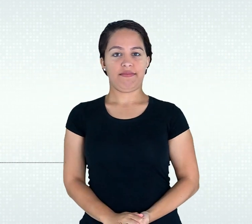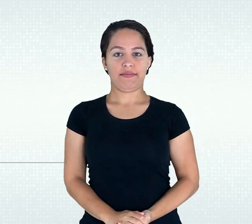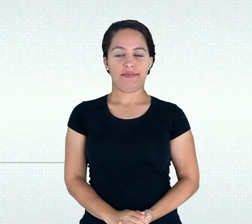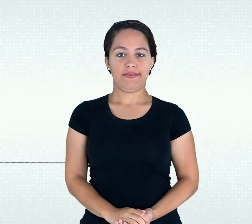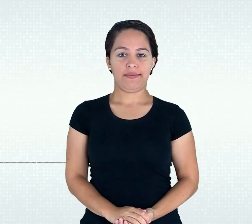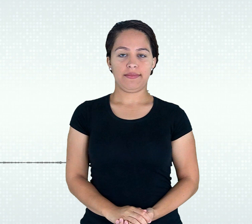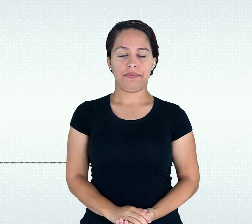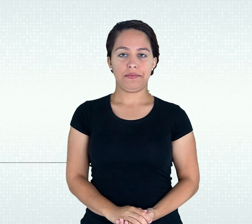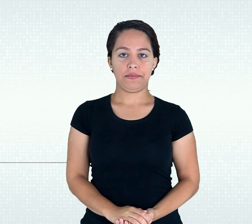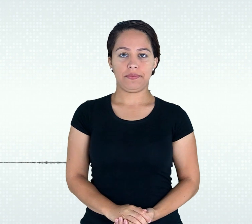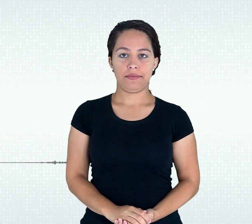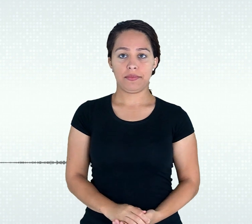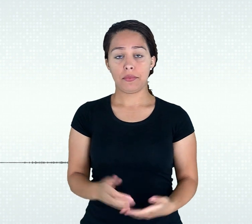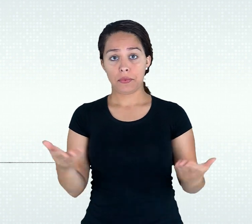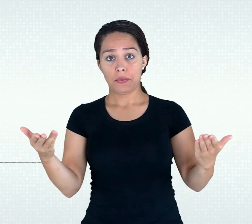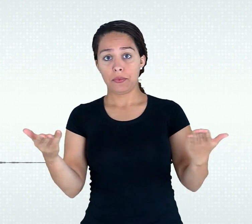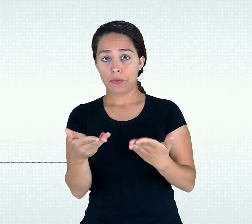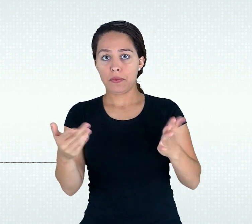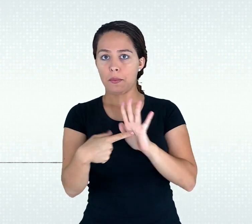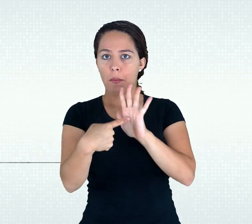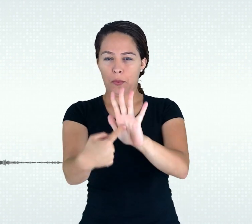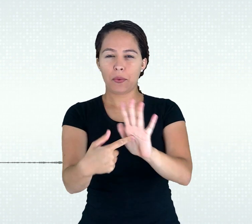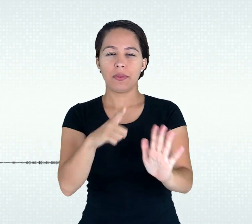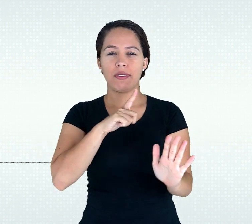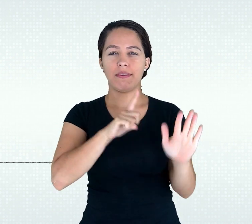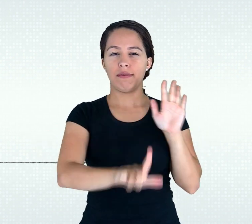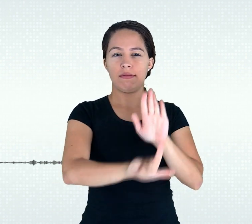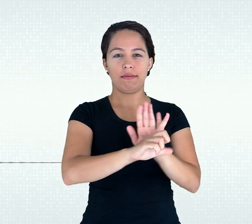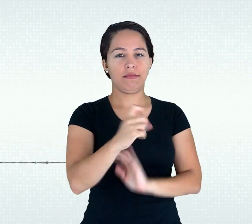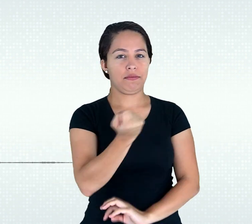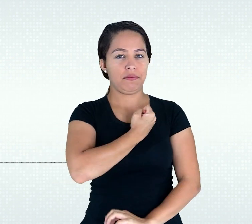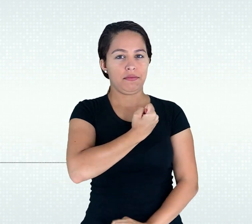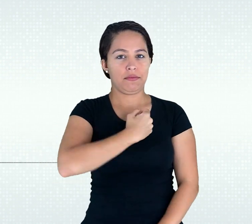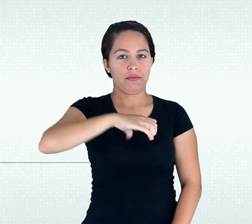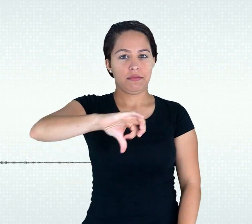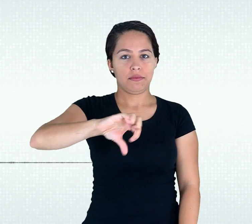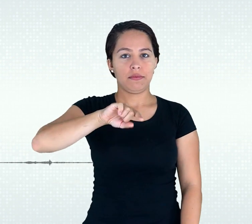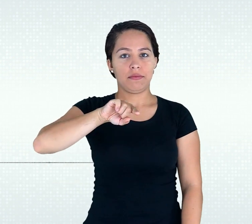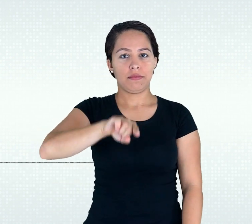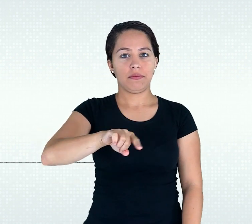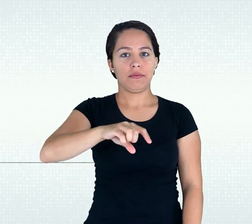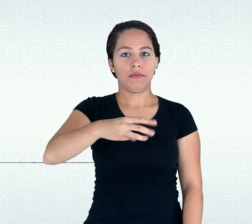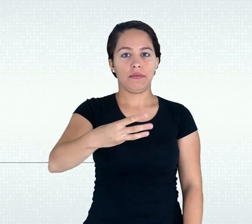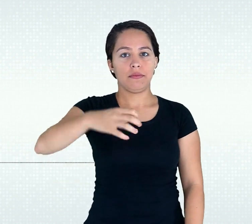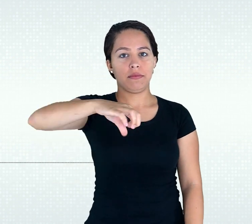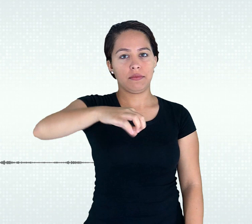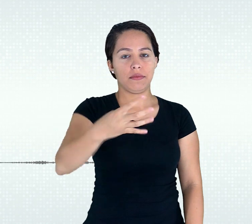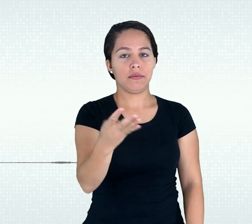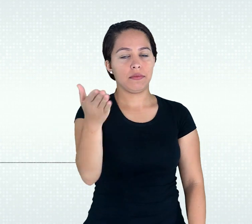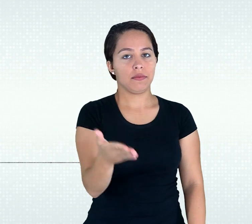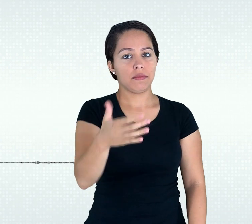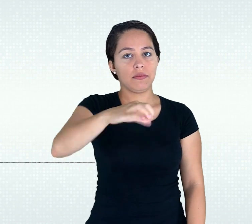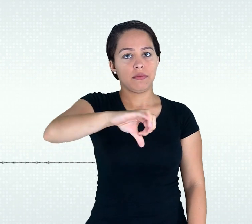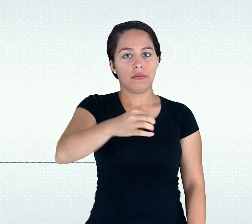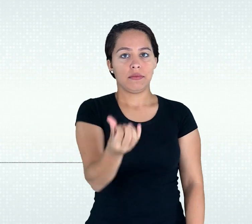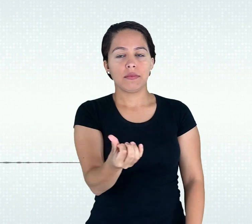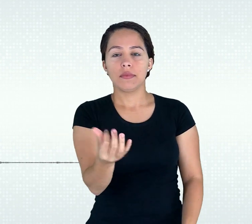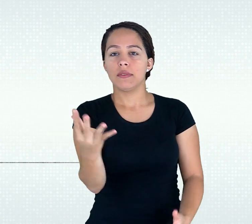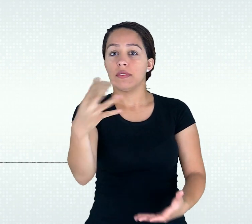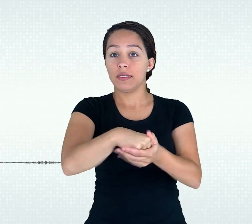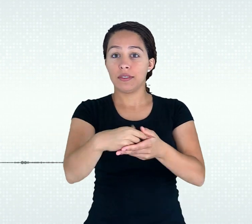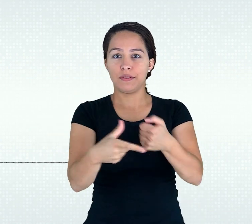bimestres atualmente conforme artigo 24 da lei 9 394